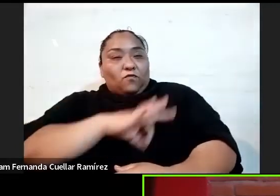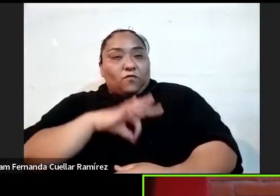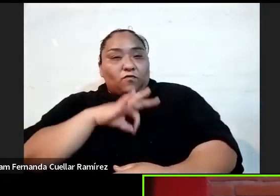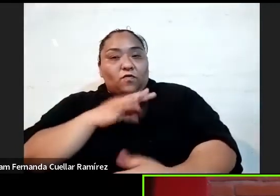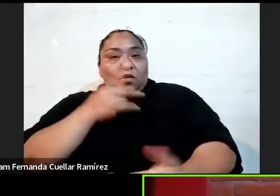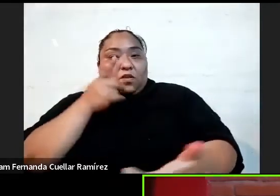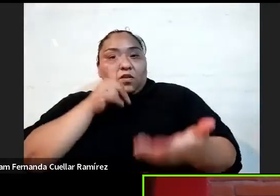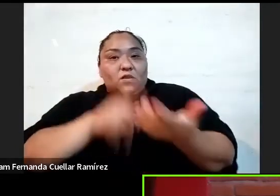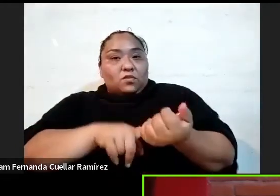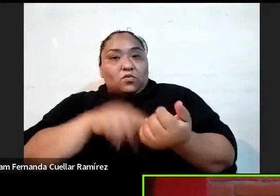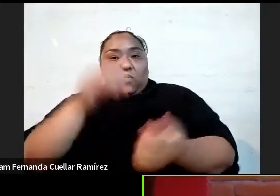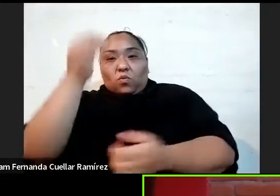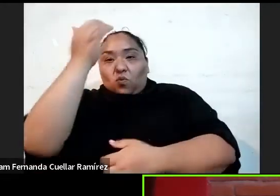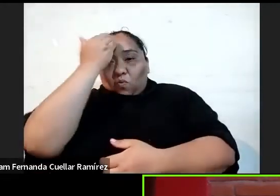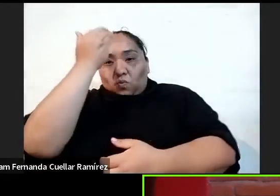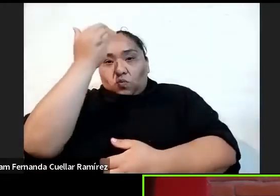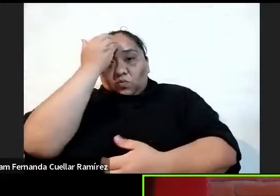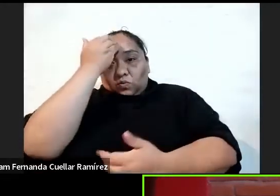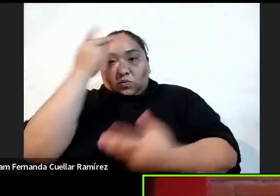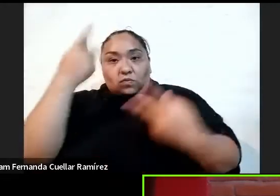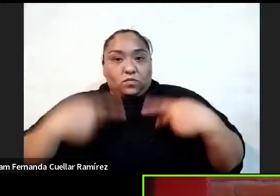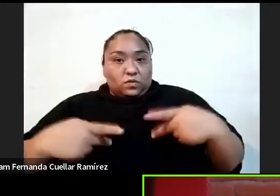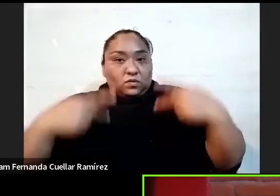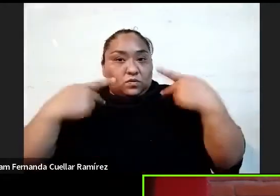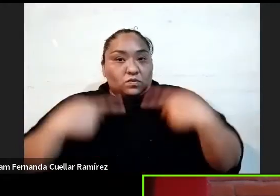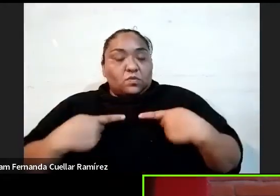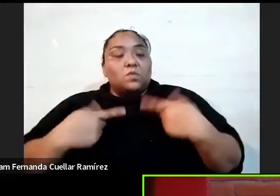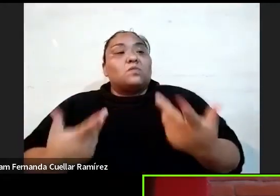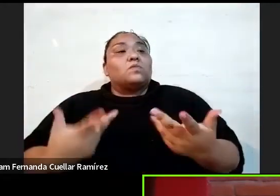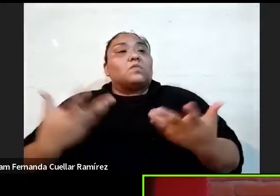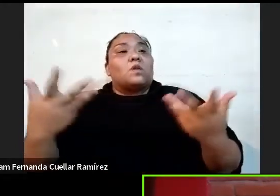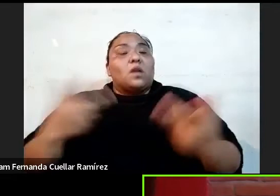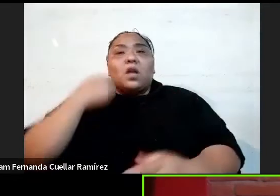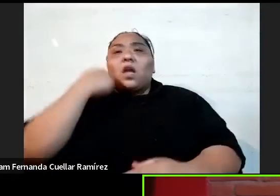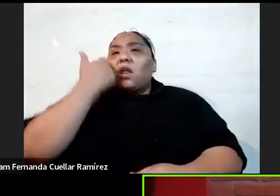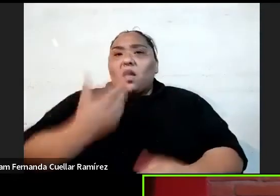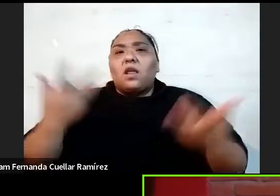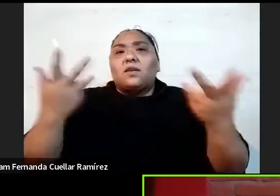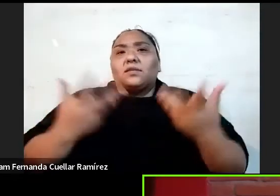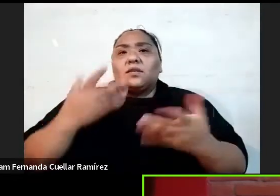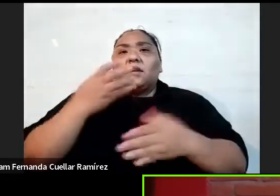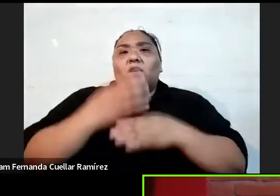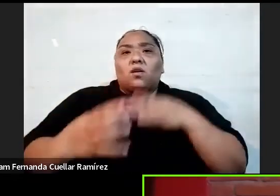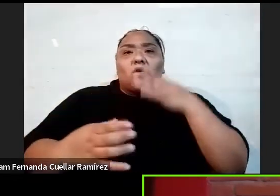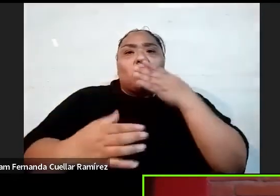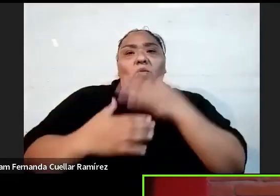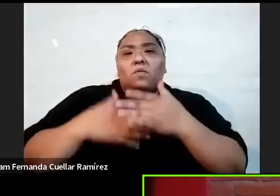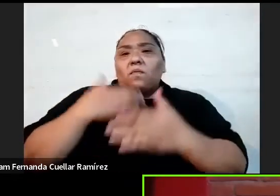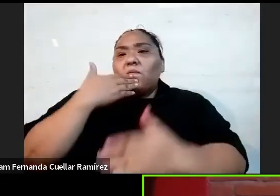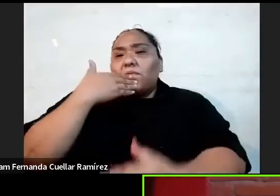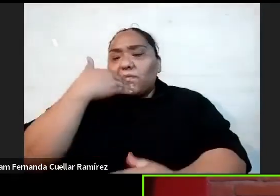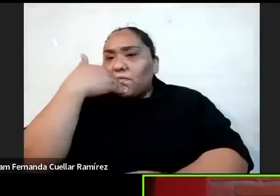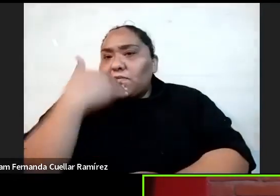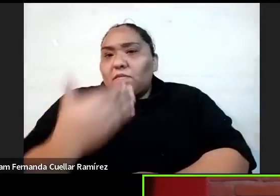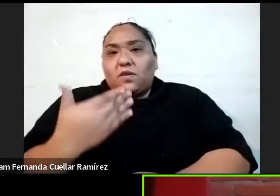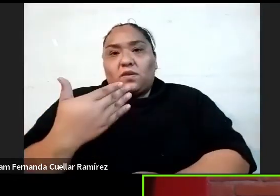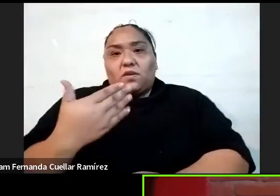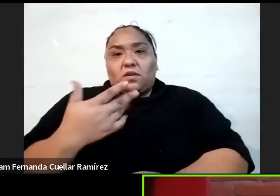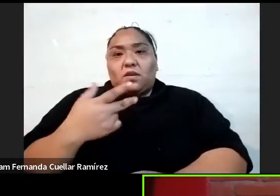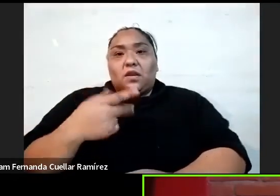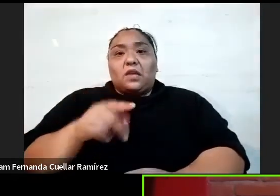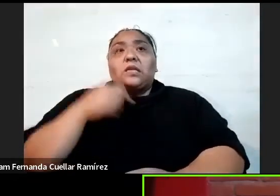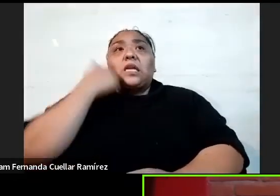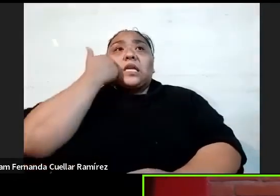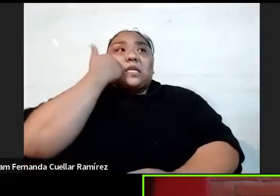feliz conociendo gente que también le importaba hacer cosas similares y que le quería dar la vida por eso y que tenía una